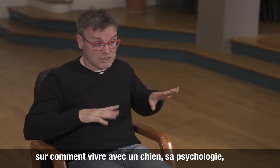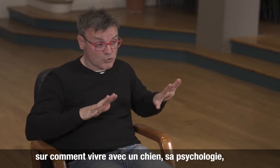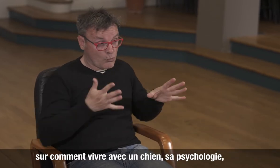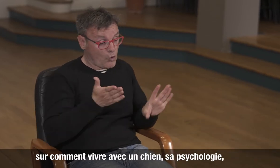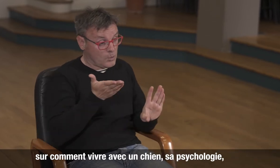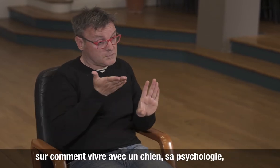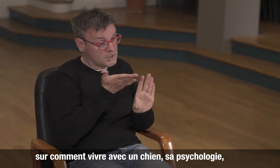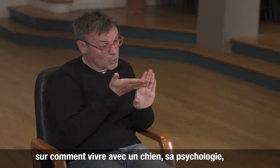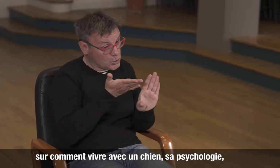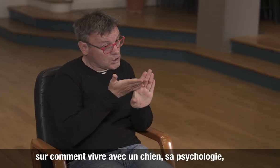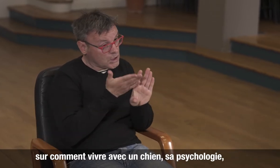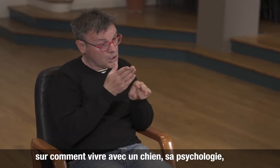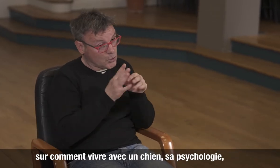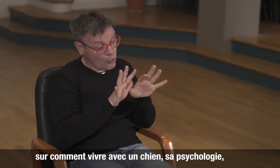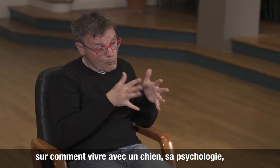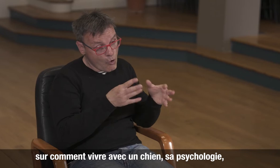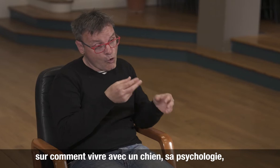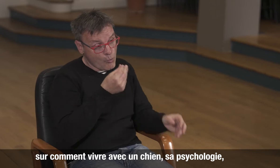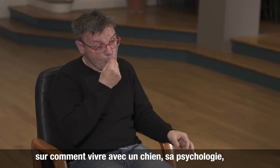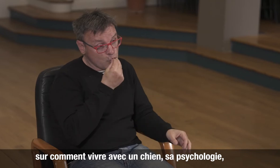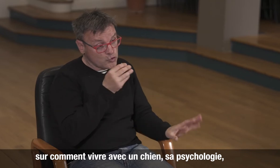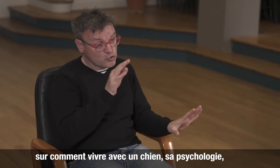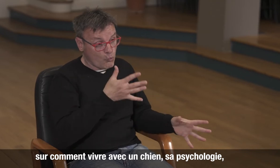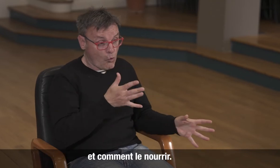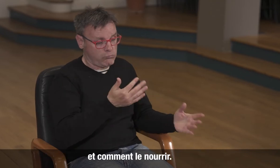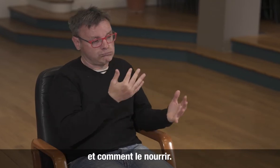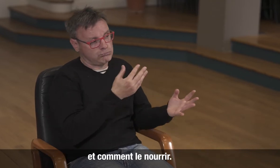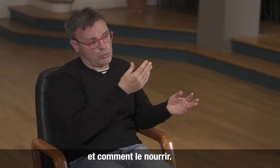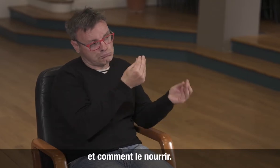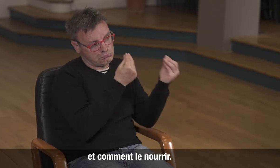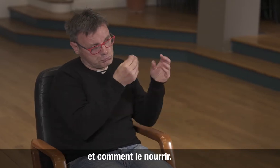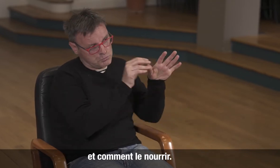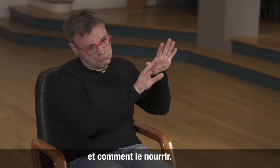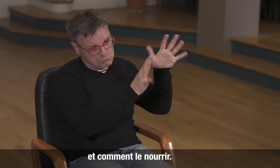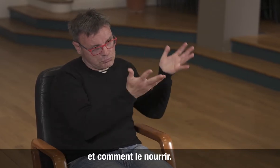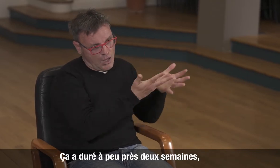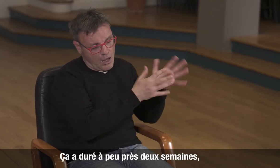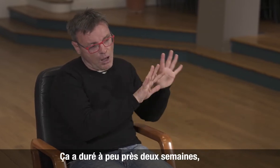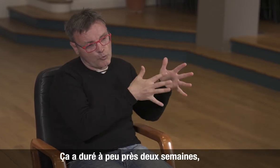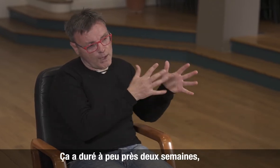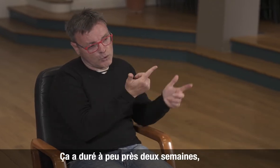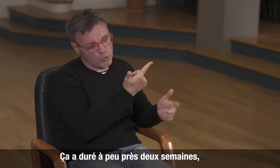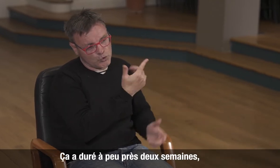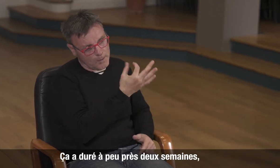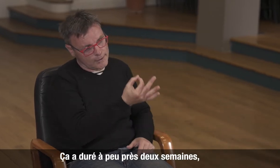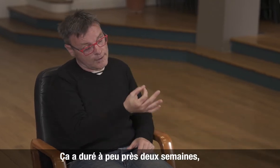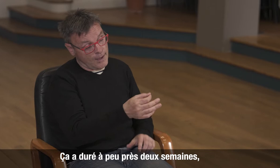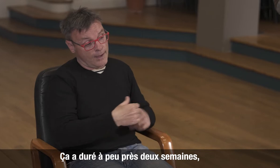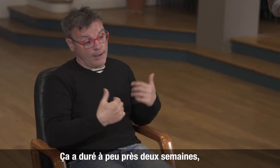Sur comment vivre avec un chien, sa psychologie, comment le nourrir. Ça a duré à peu près deux